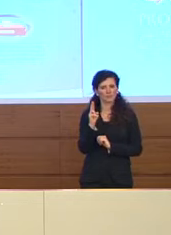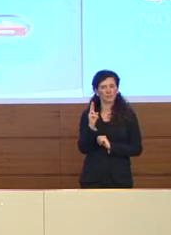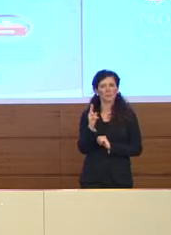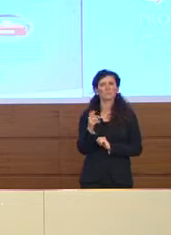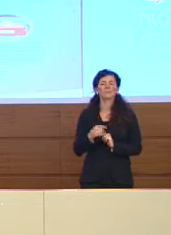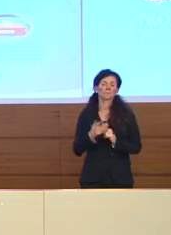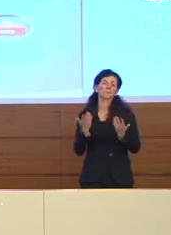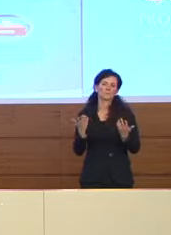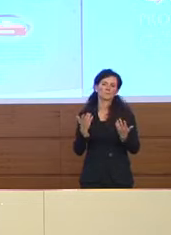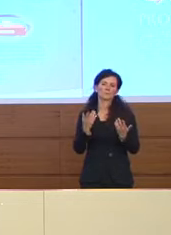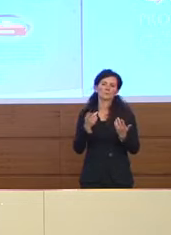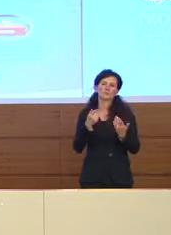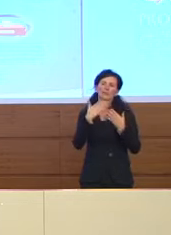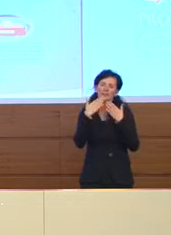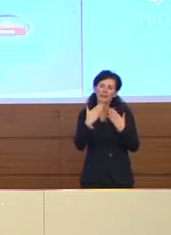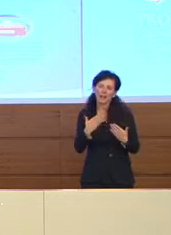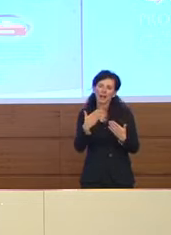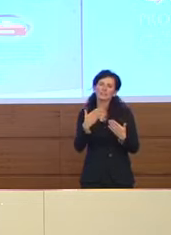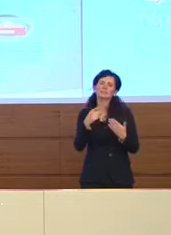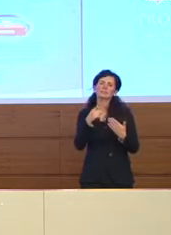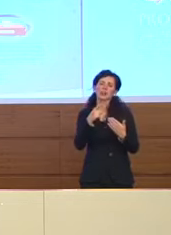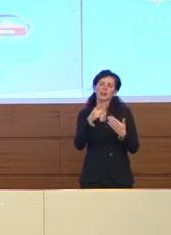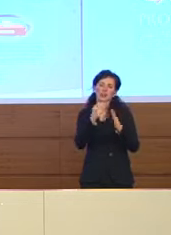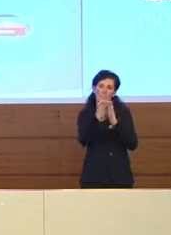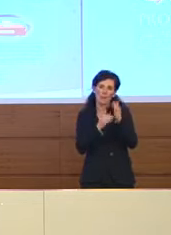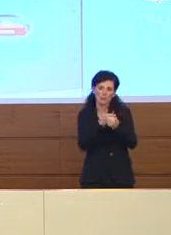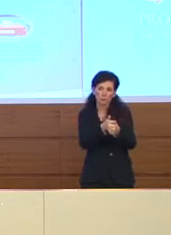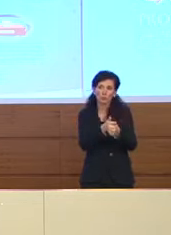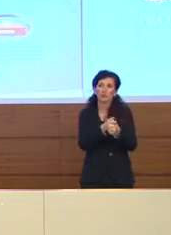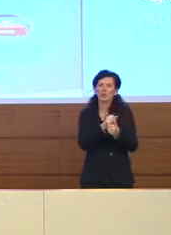c'è stato un solo decesso